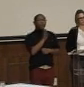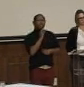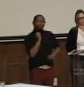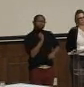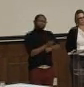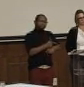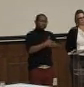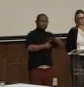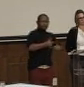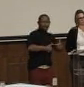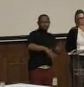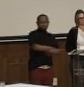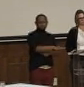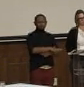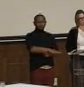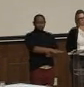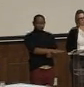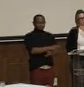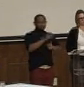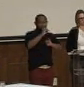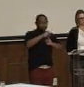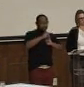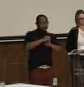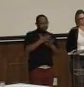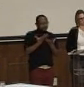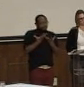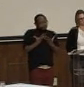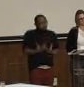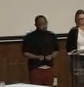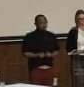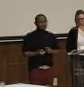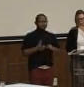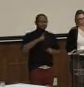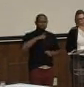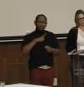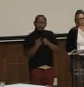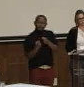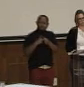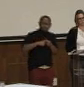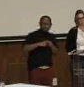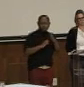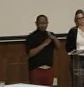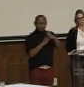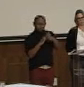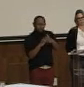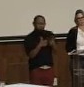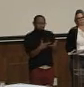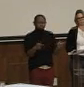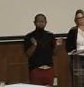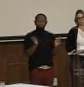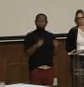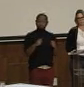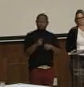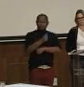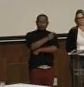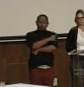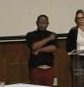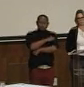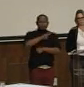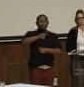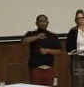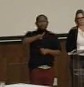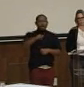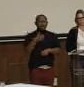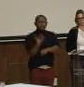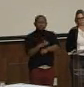assumindo o protagonismo de fazer esses convênios, essas parcerias com a empresa para possibilitar vagas de